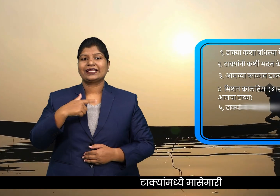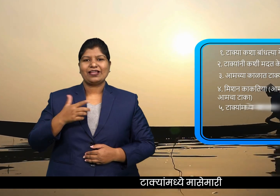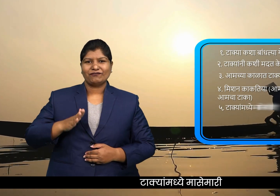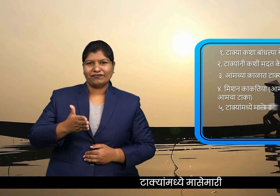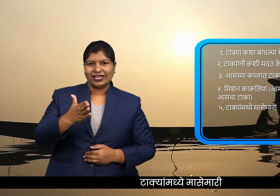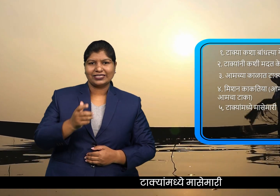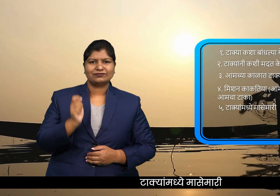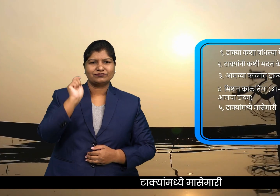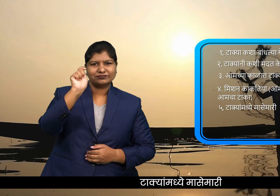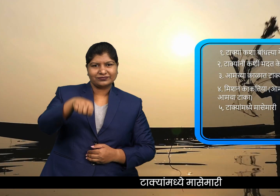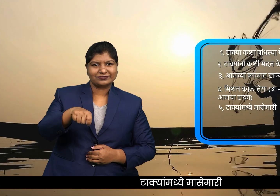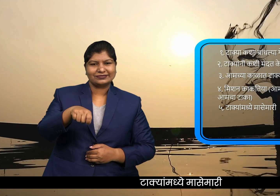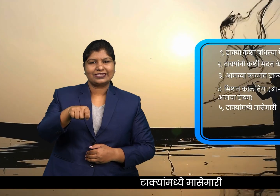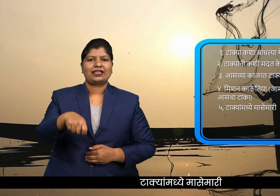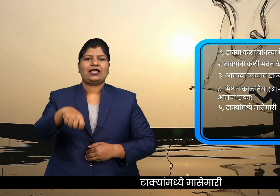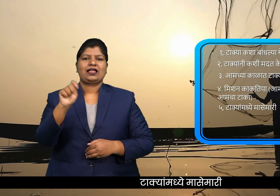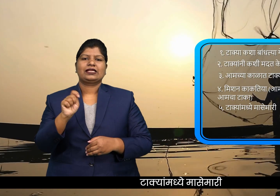टाक्यांमध्ये मासेमारी,